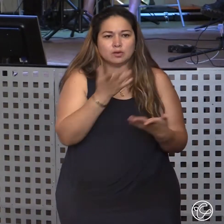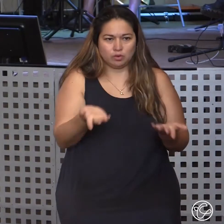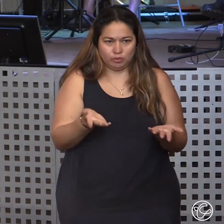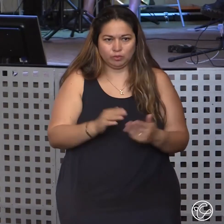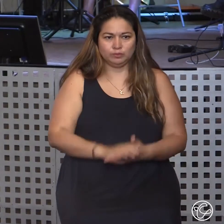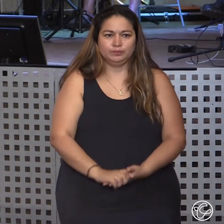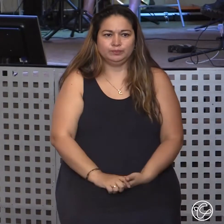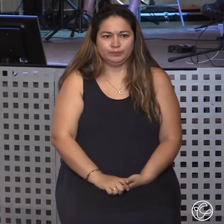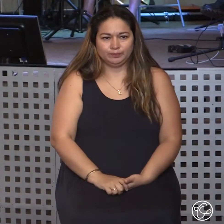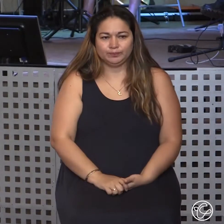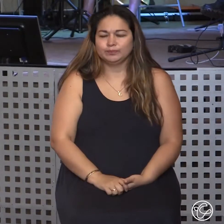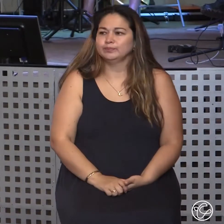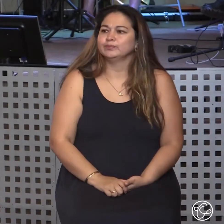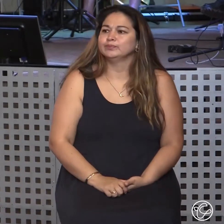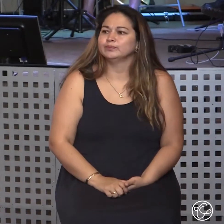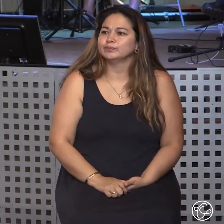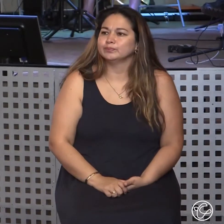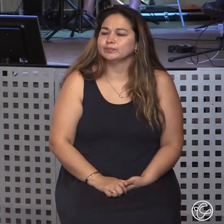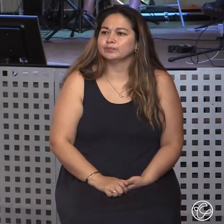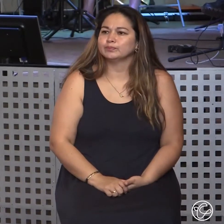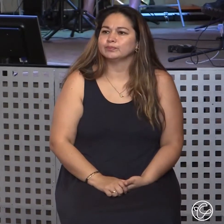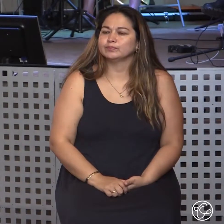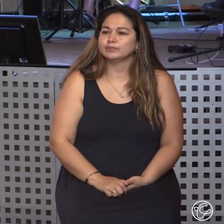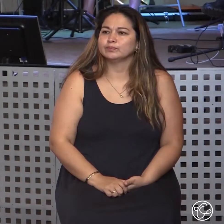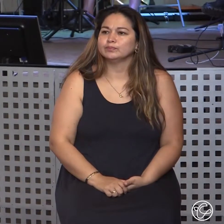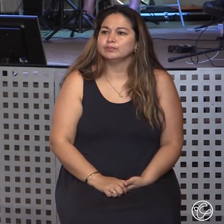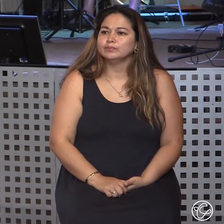3, verso 9 y 10.